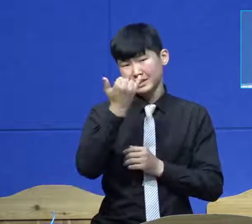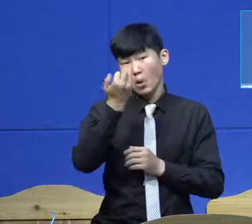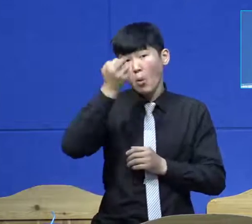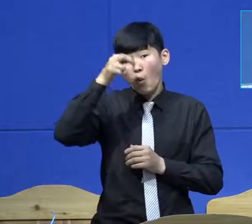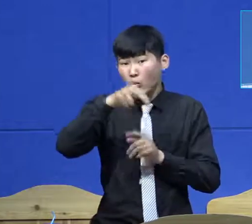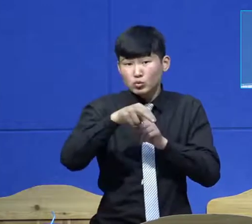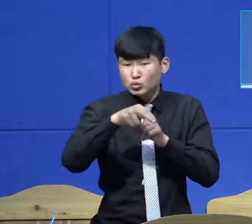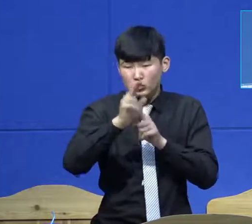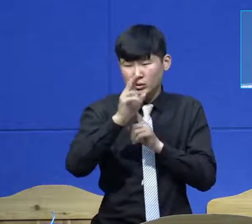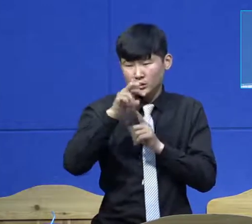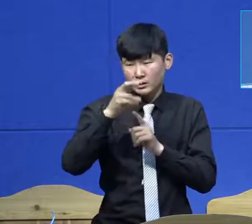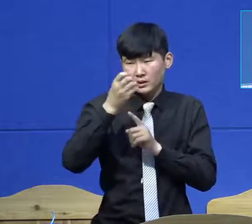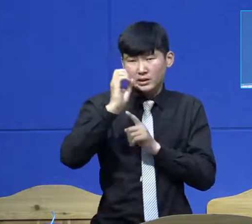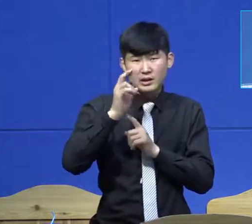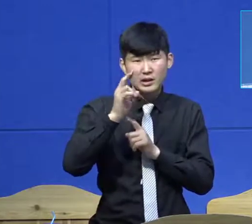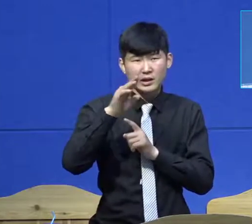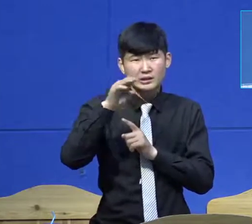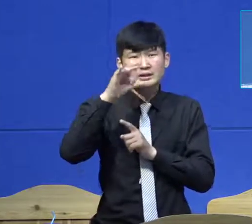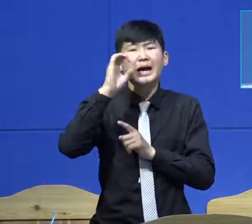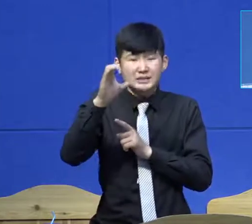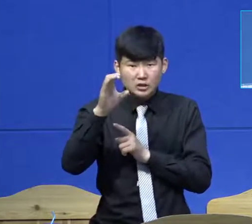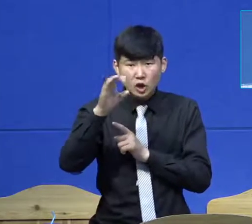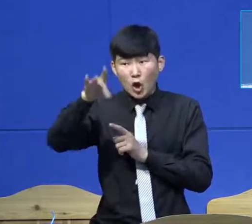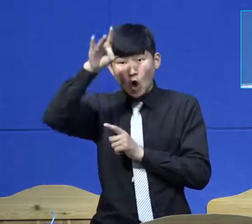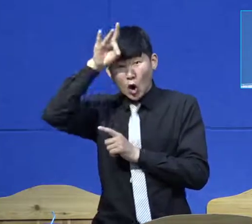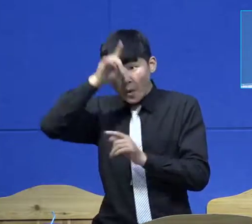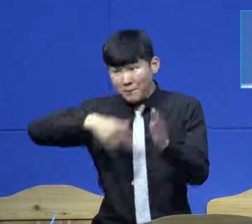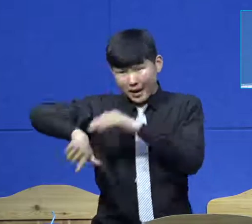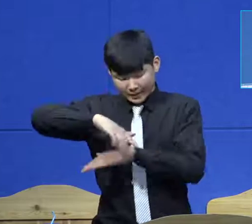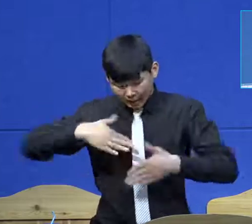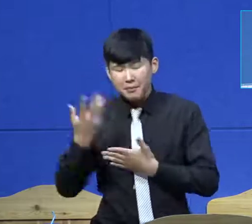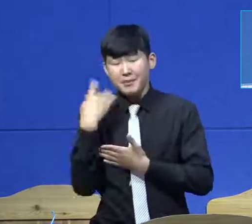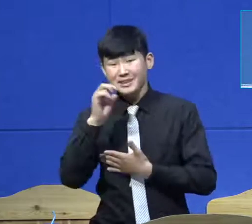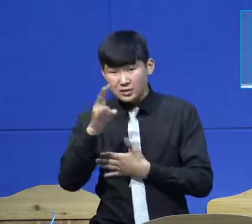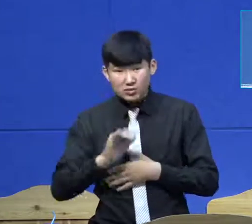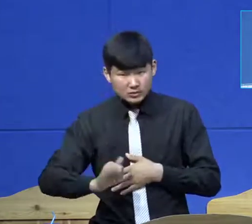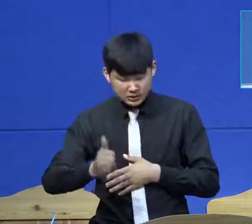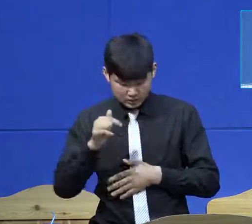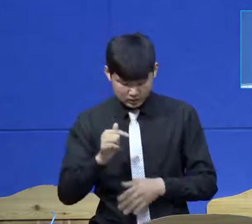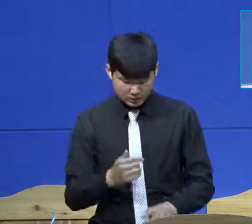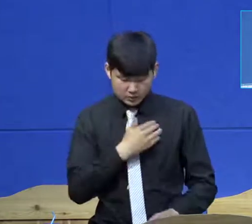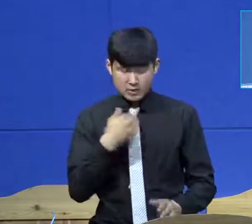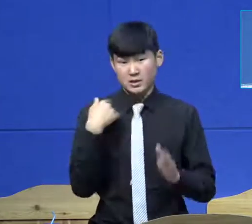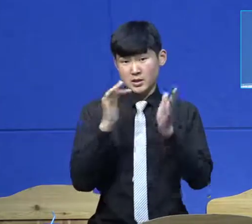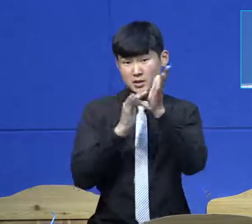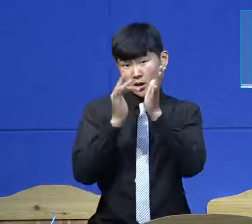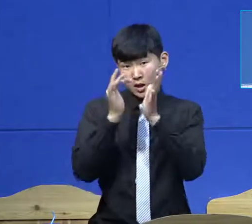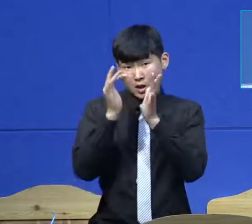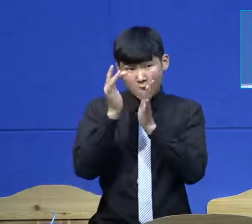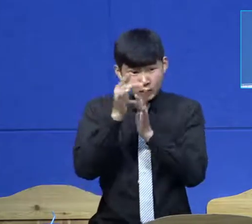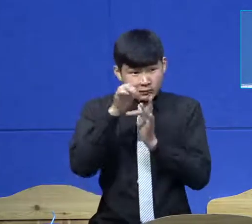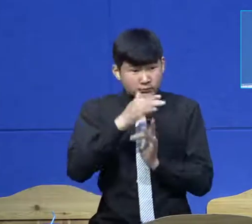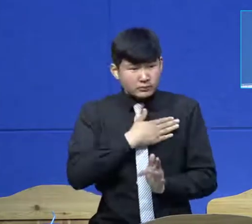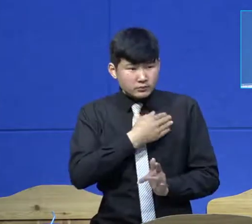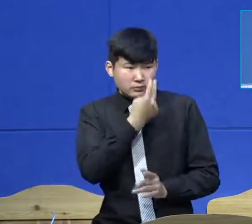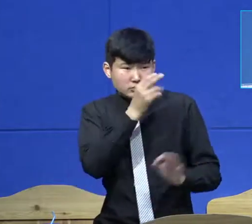Киликийн Тарс буюу Ромын тэр засаг захиргааны нутагт амьдарч байсан учраас Эцэг Есүсийг яг амьдар нь харж байгаагүй